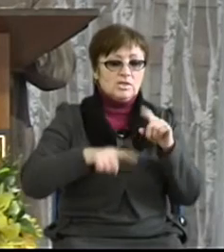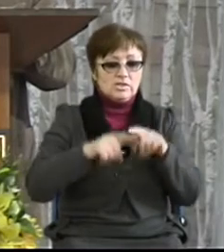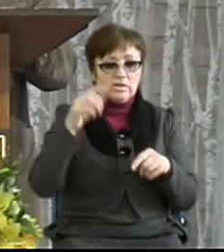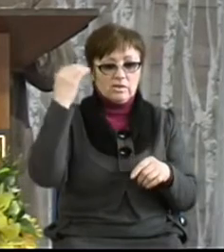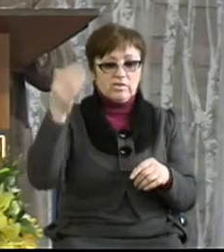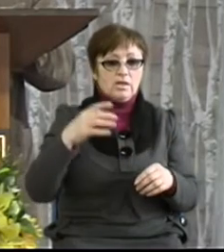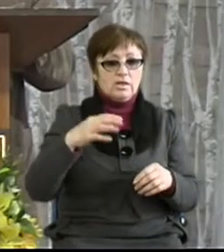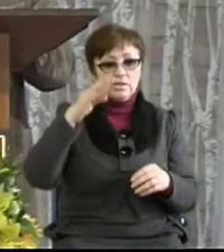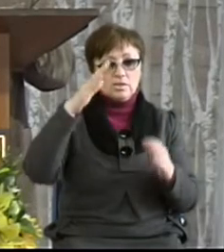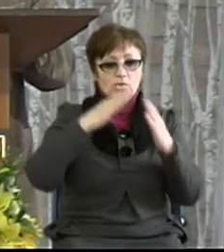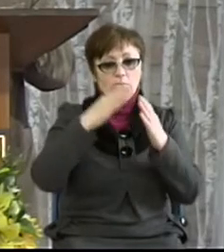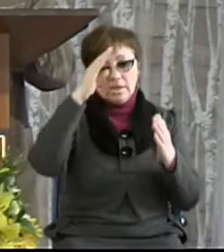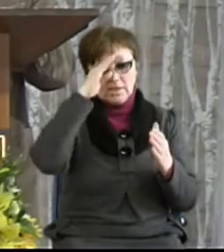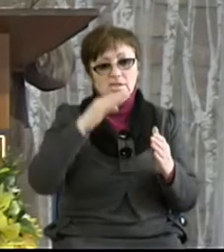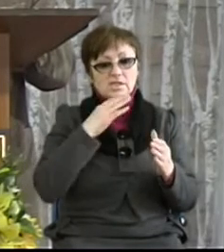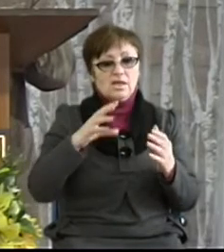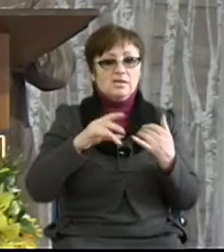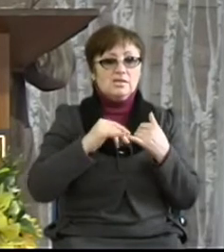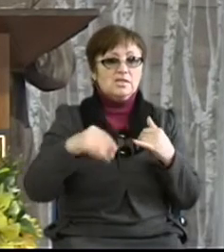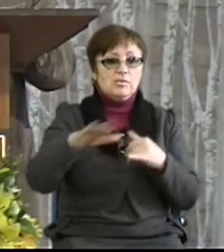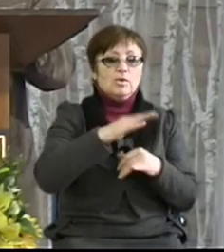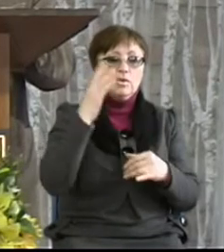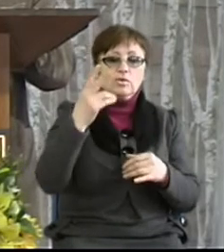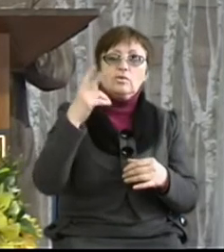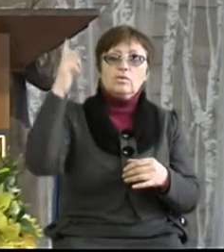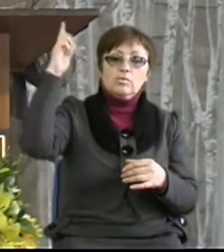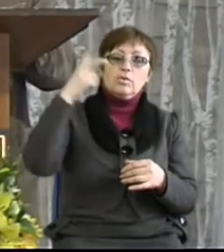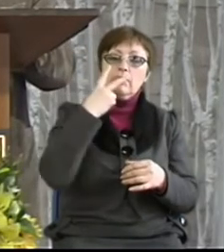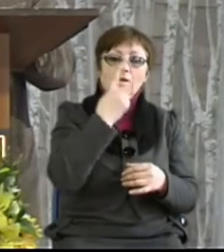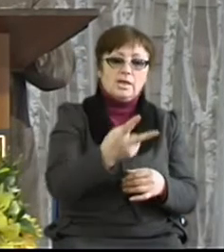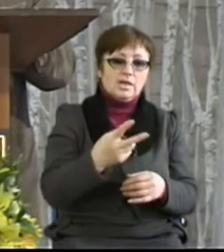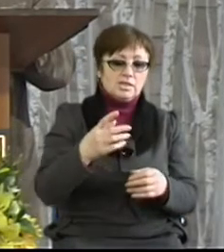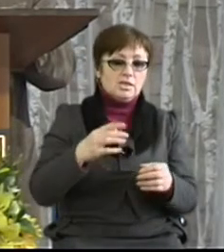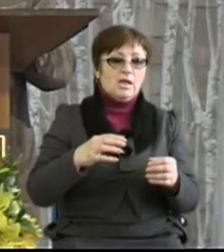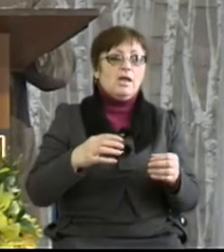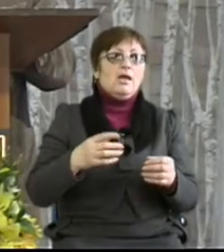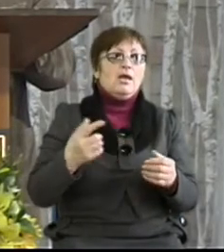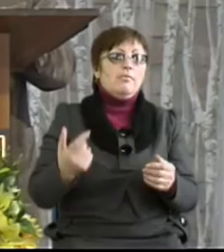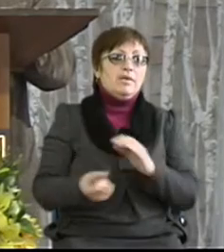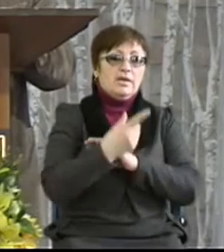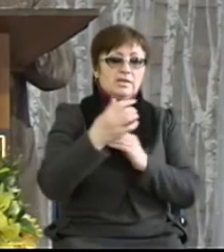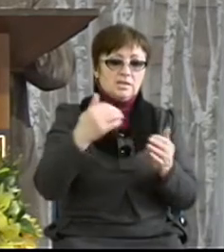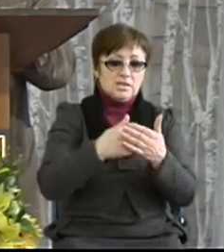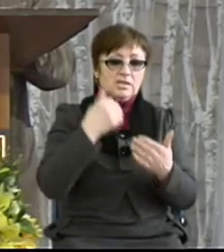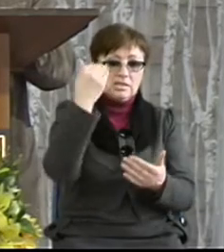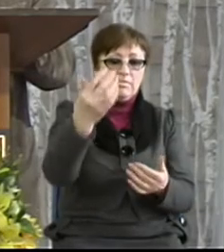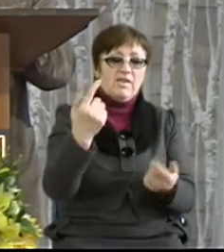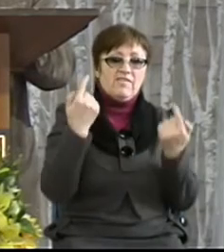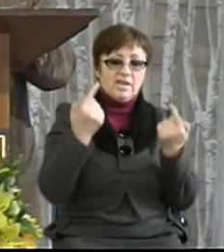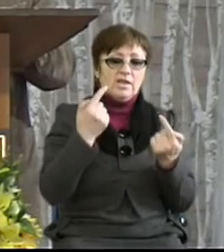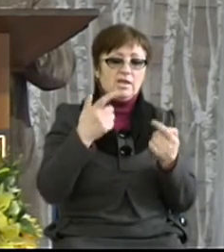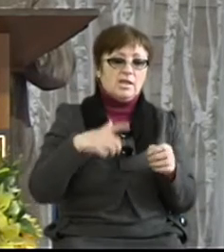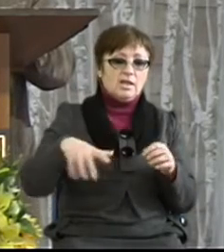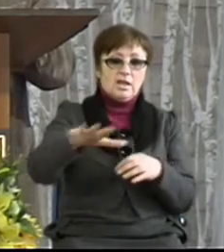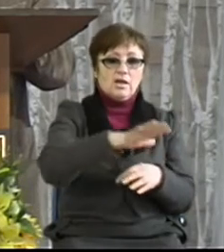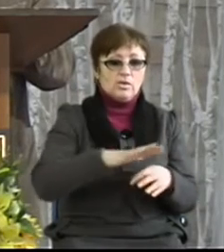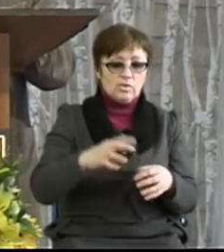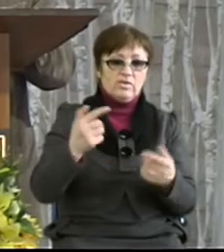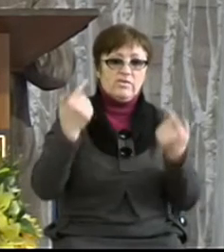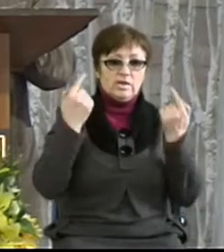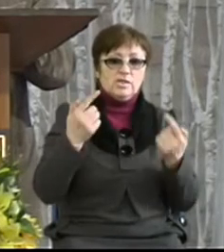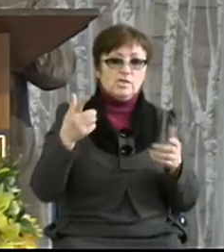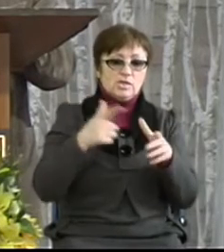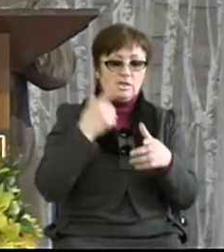отца твоего, в землю, которую я укажу тебе, и я произведу от тебя великий народ, и благословлю тебя, и возвеличу имя твое, и будешь